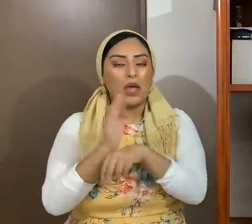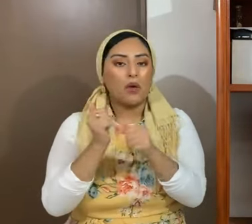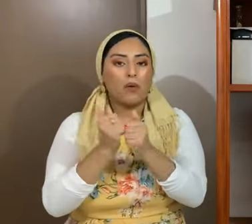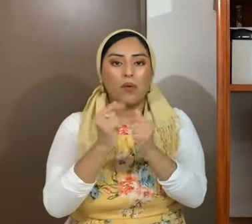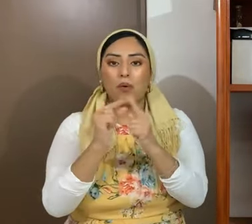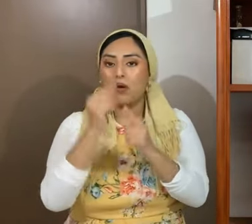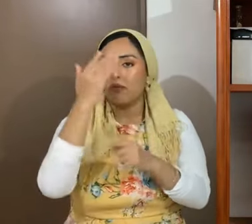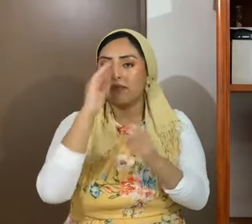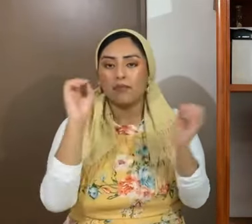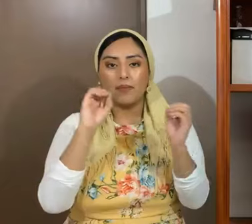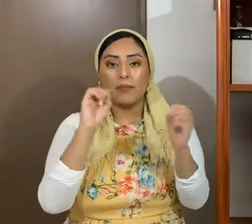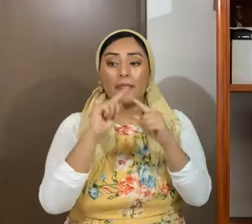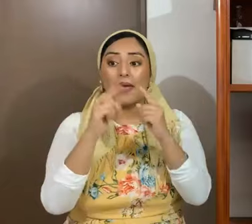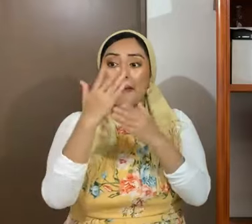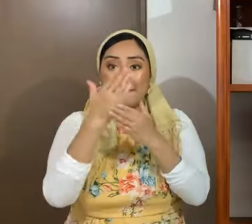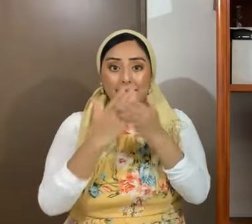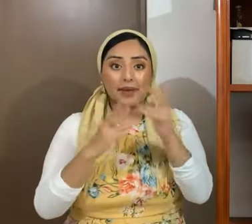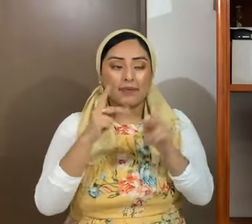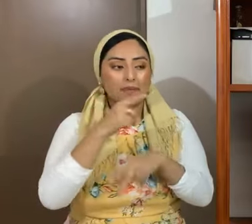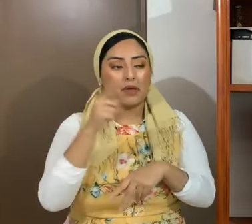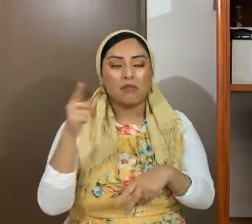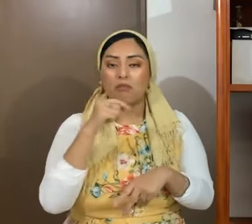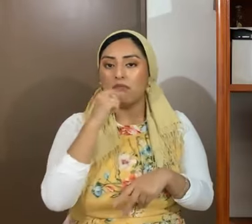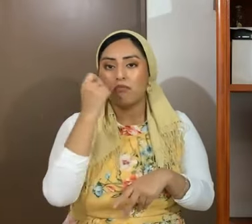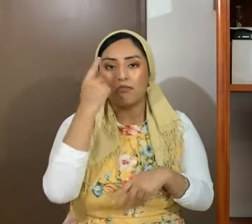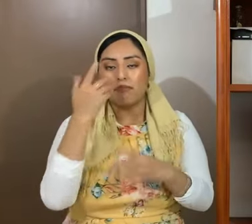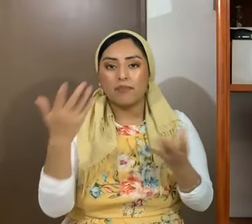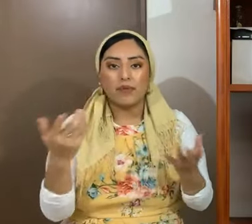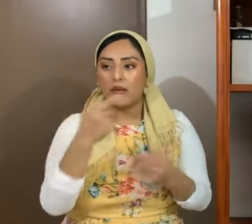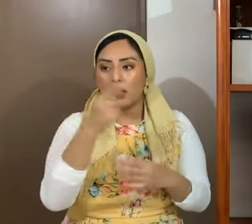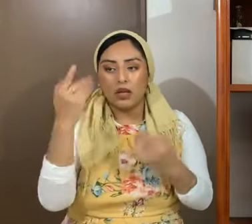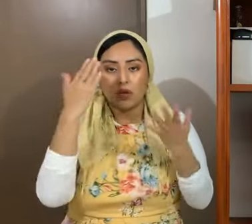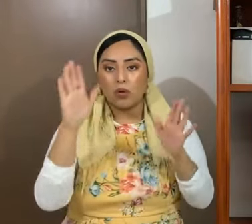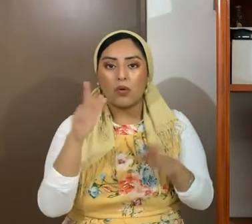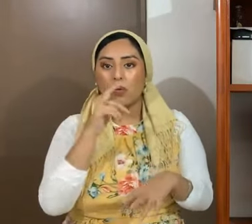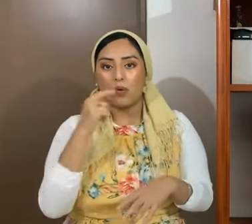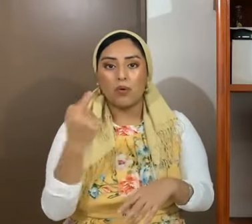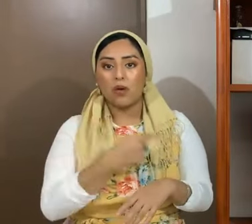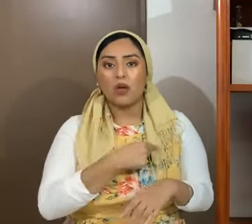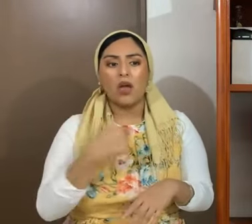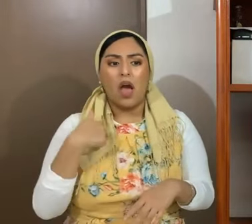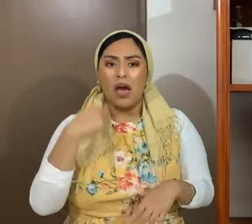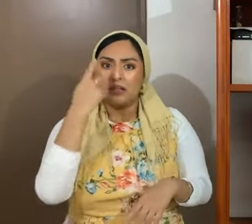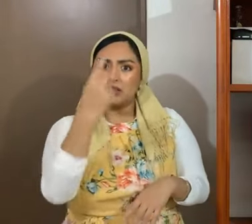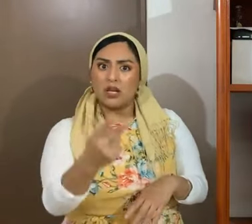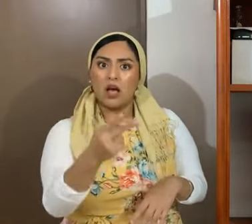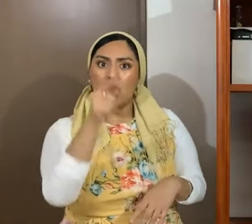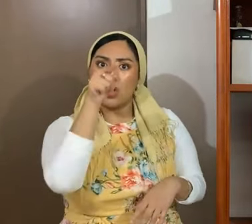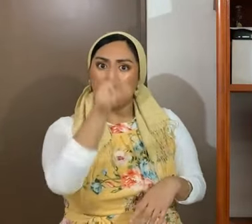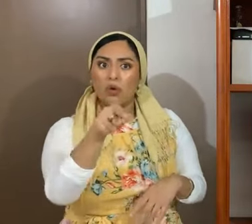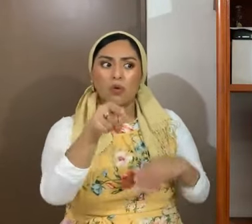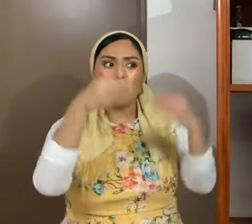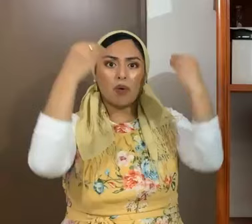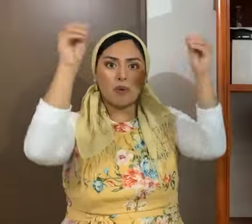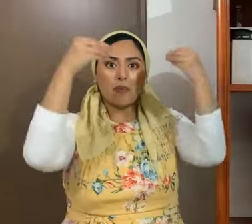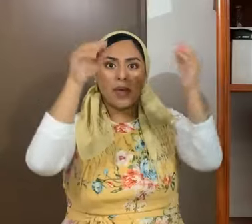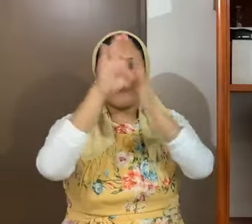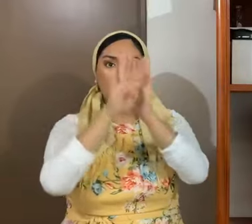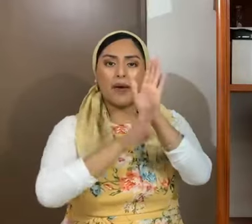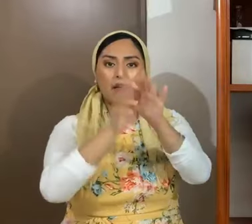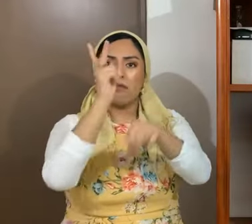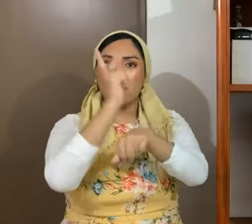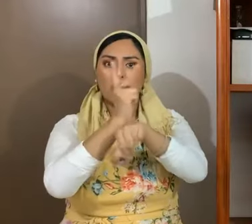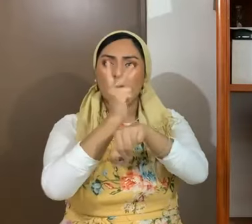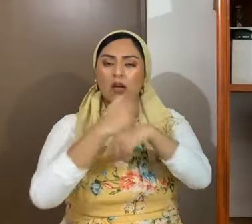Eterno, pero hay almas que no entienden eso, que no nos conocen, entonces dicen, es que vi que están vendiendo una Biblia que dice que es gozo y